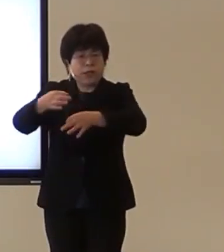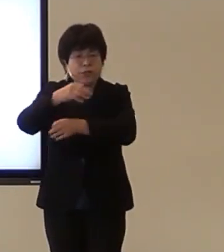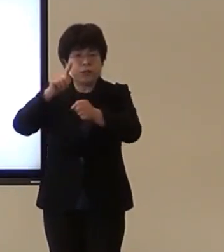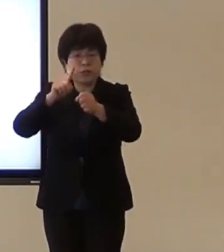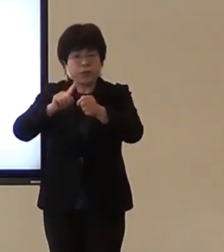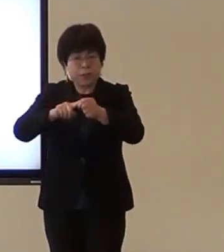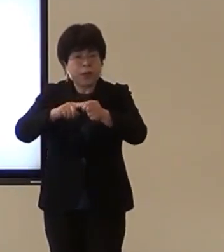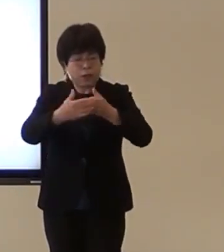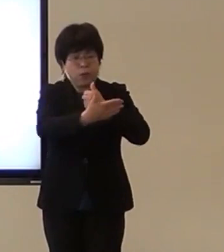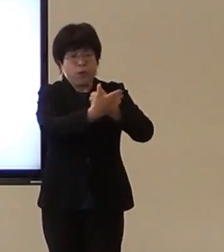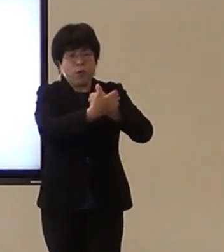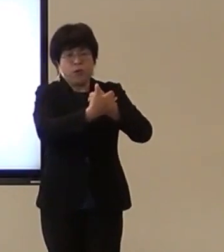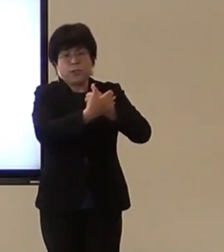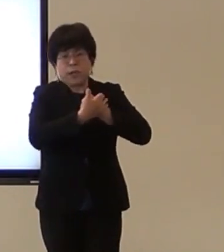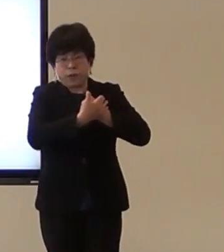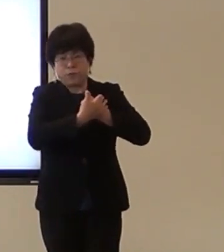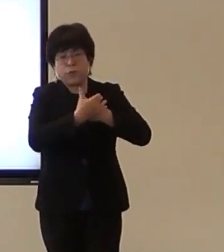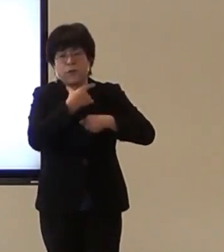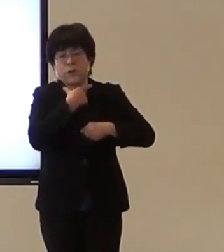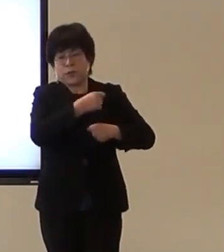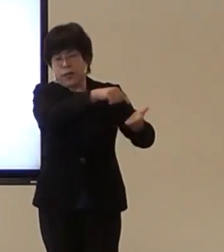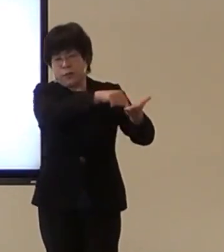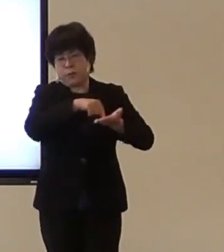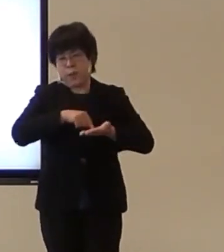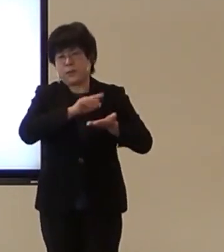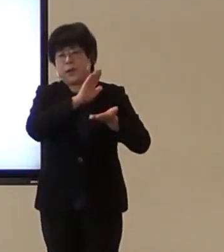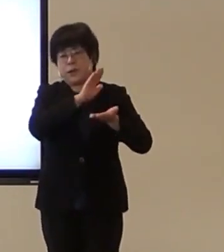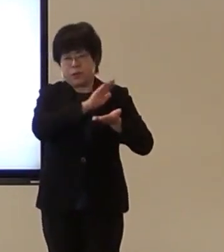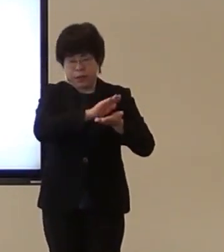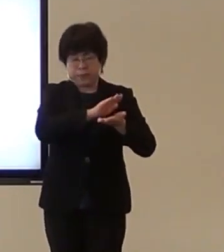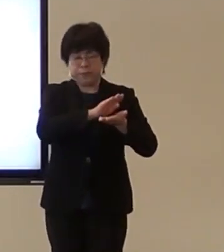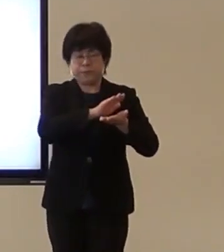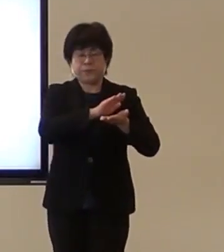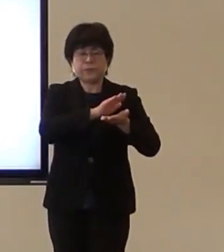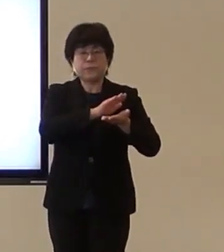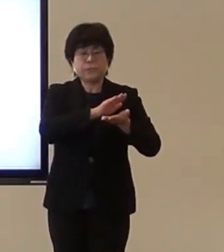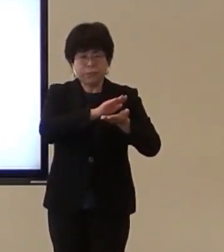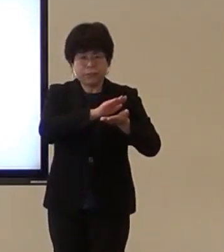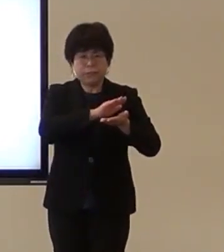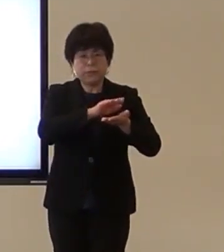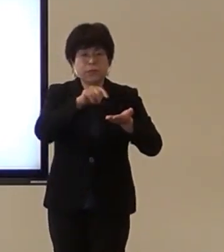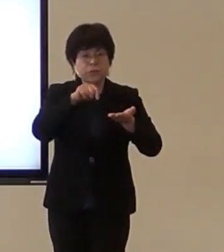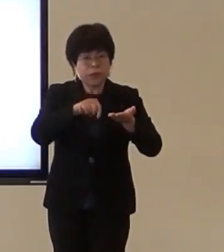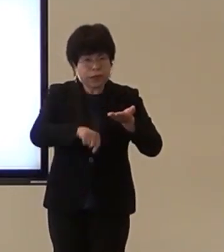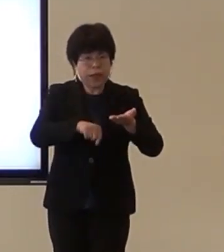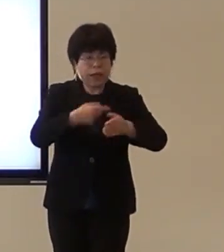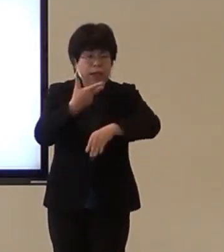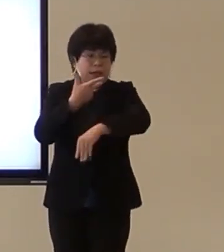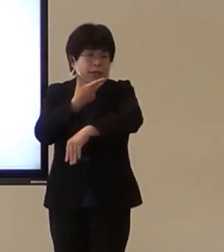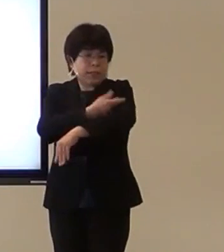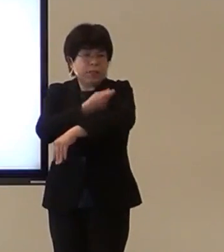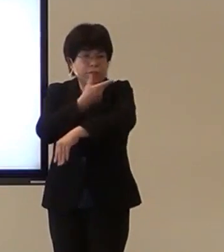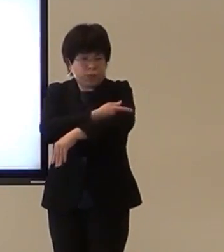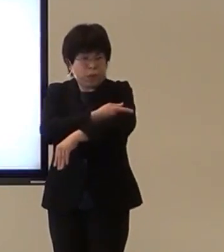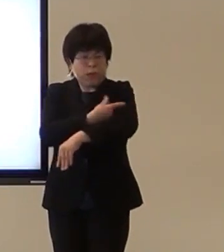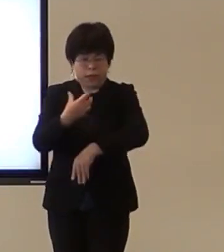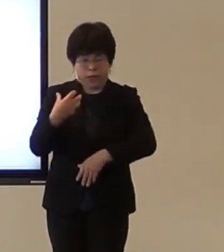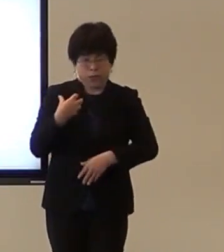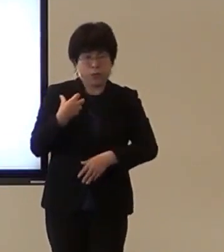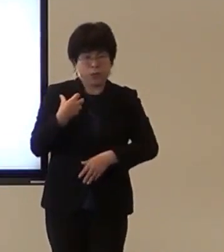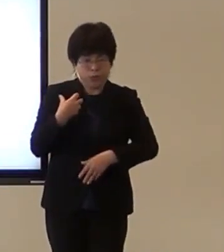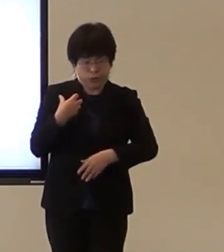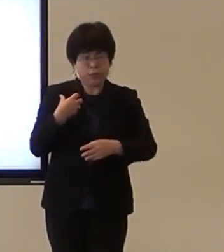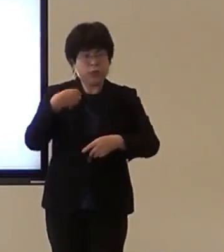の申し入れをいただいたところであります。こうしたことから、接種事業の実施主体である本市といたしまし